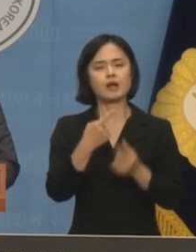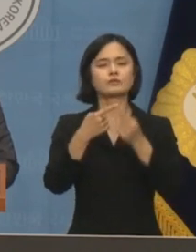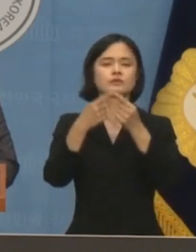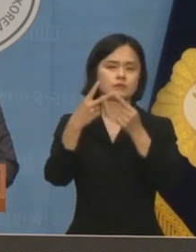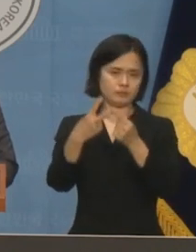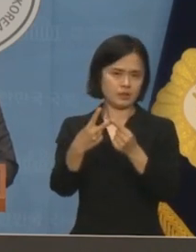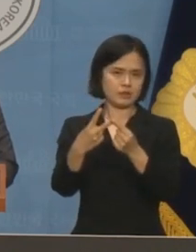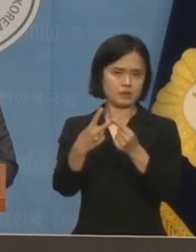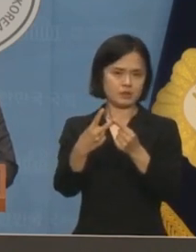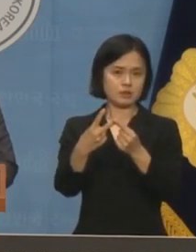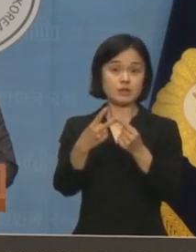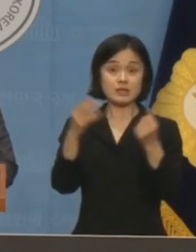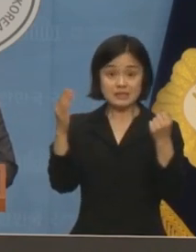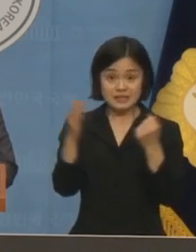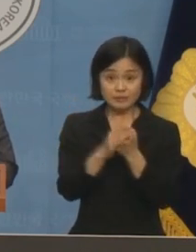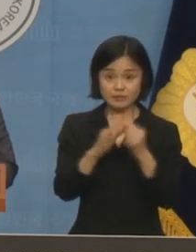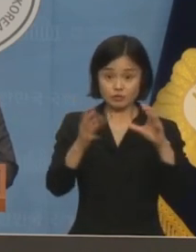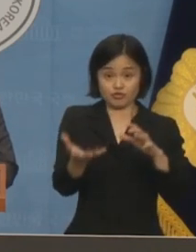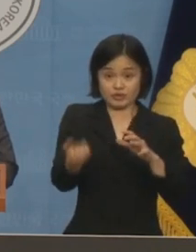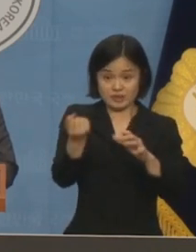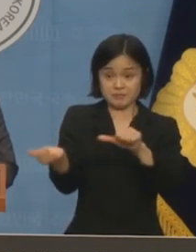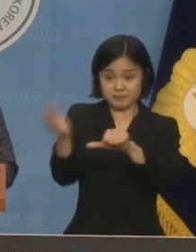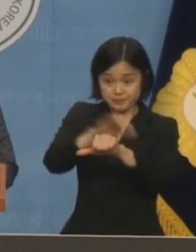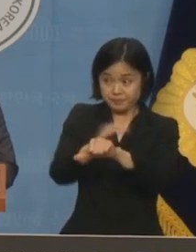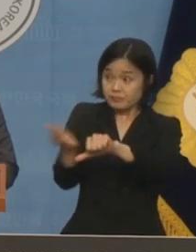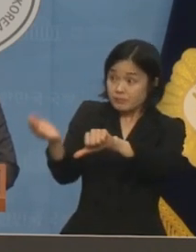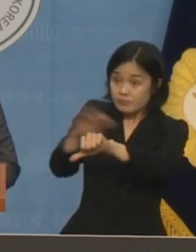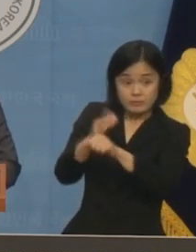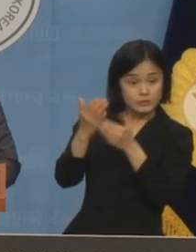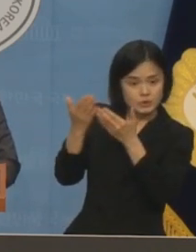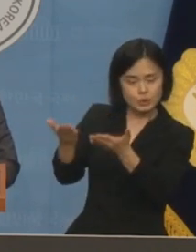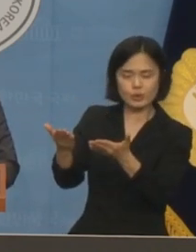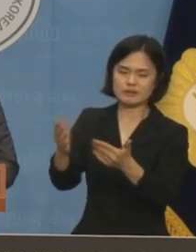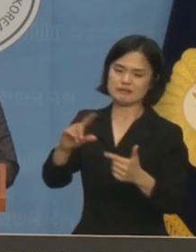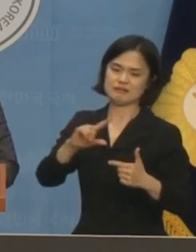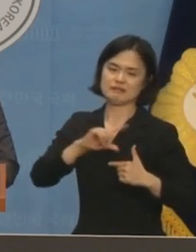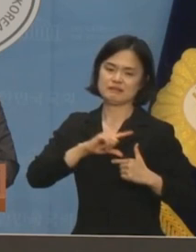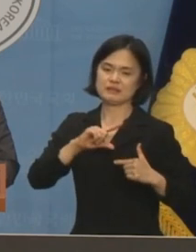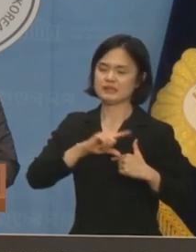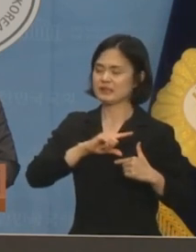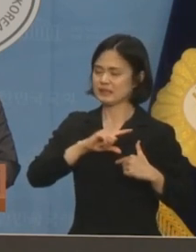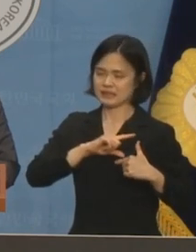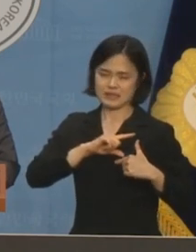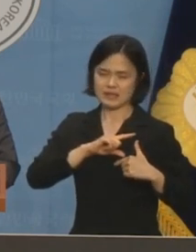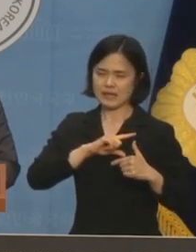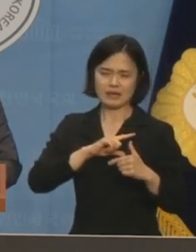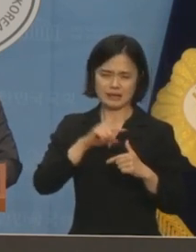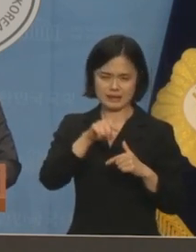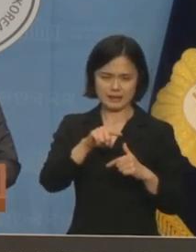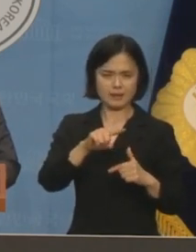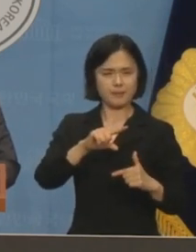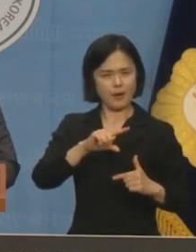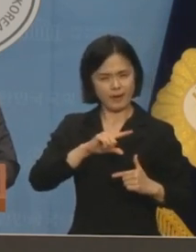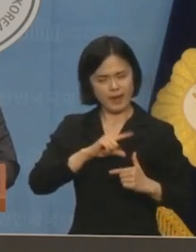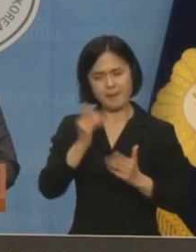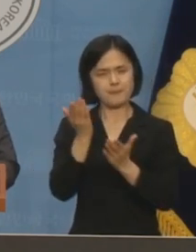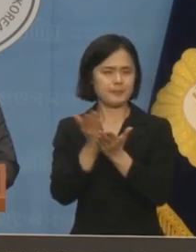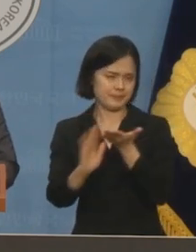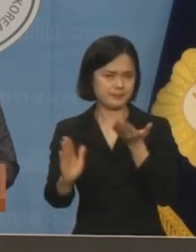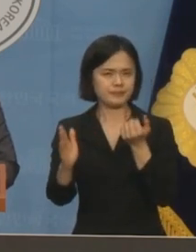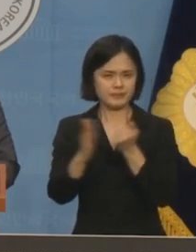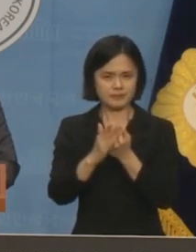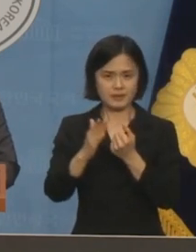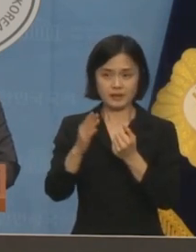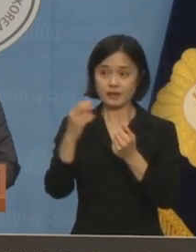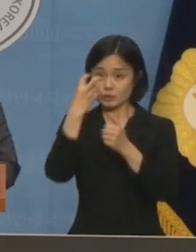해서 국립묘지의 영예성을 훼손한다는 이유로 법원이 국립묘지에 안장시켜주는